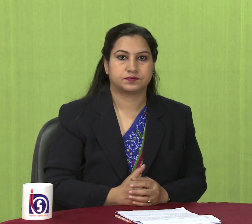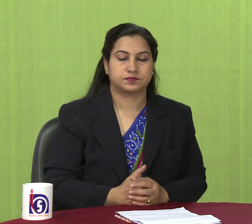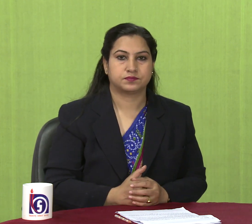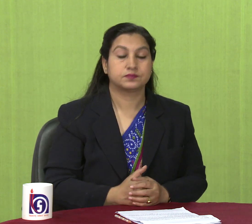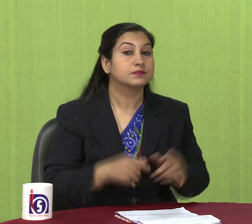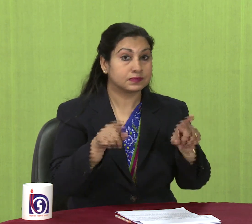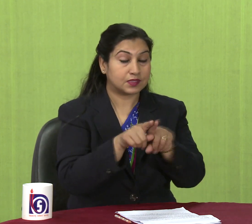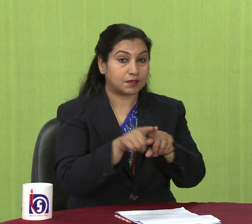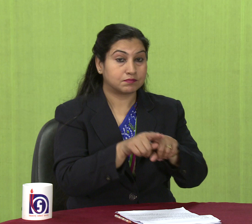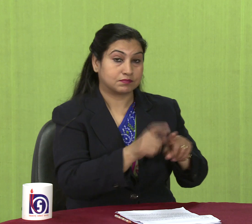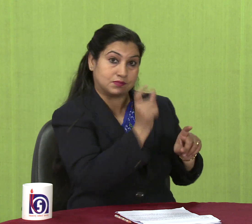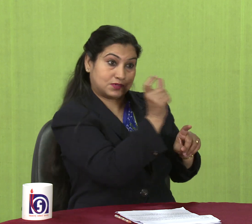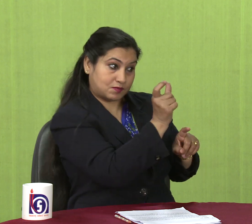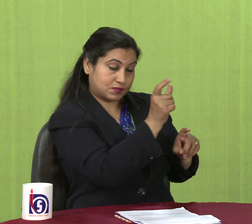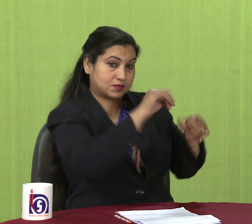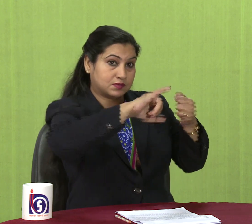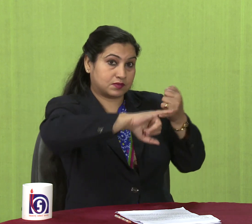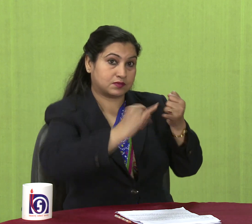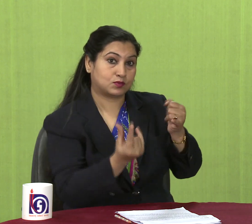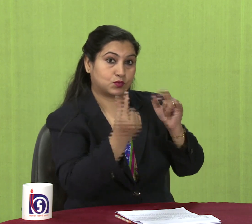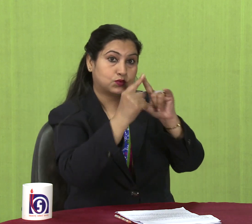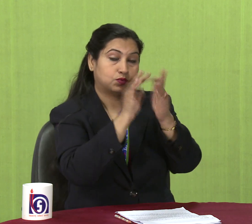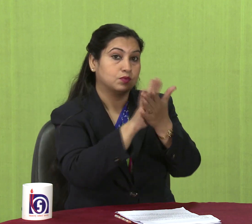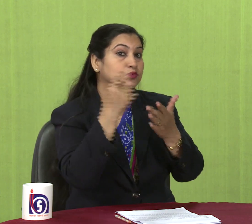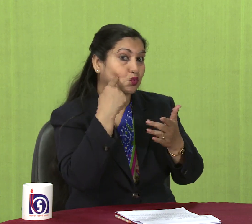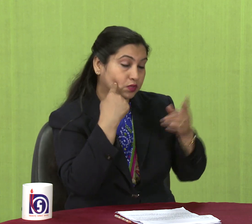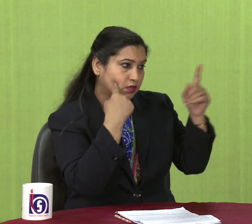सुधी शब्द तथा आँख लगना